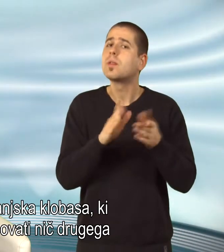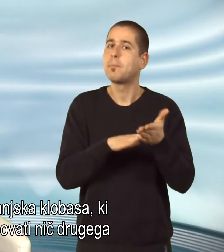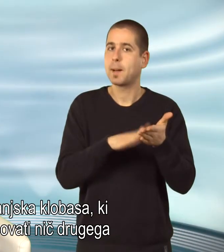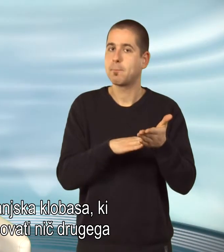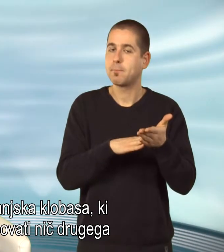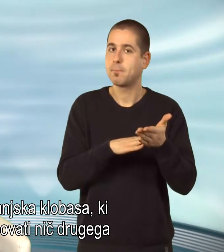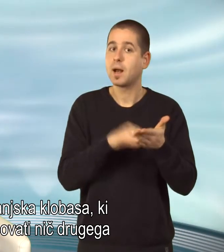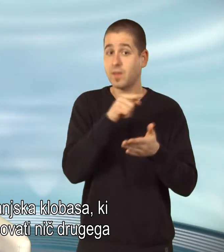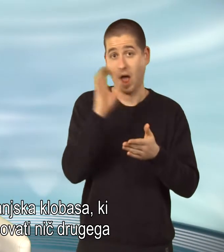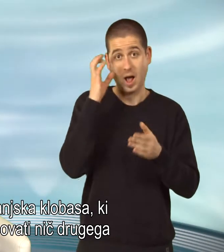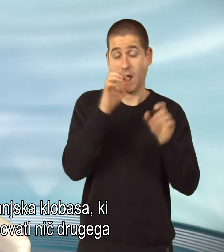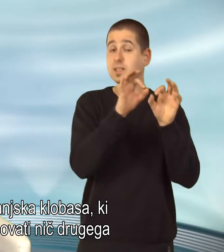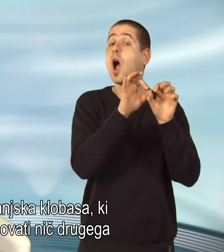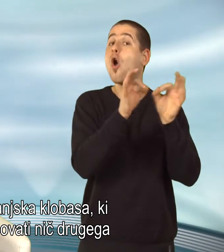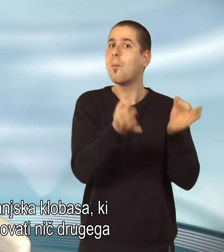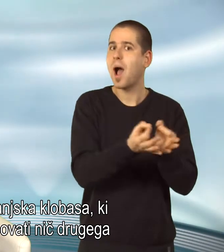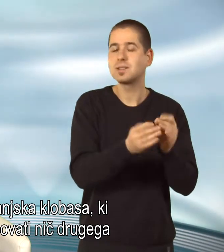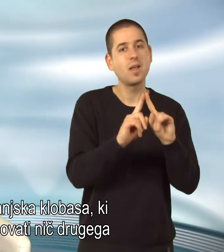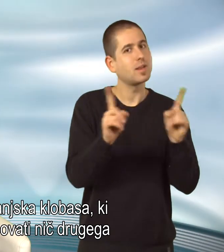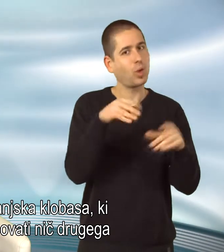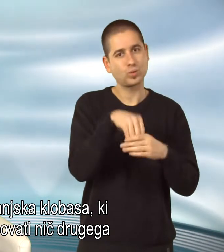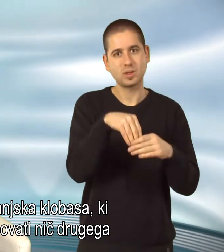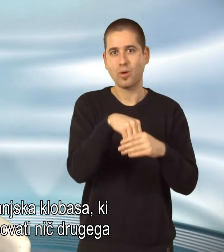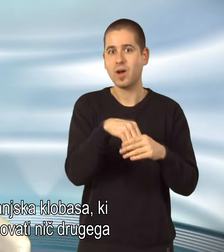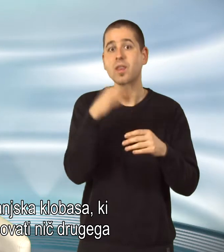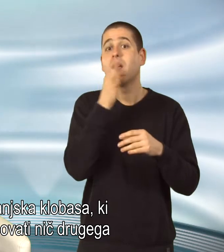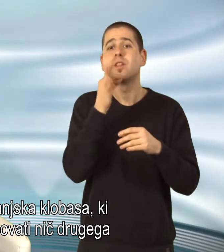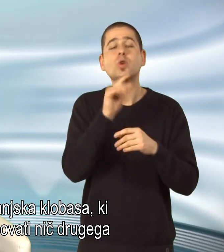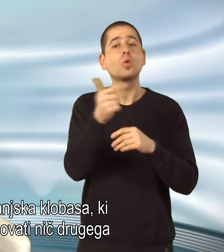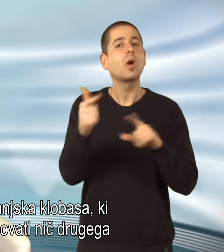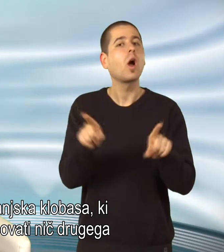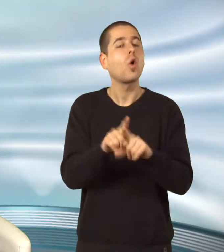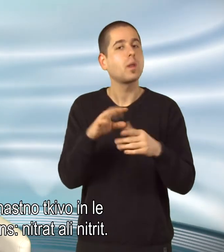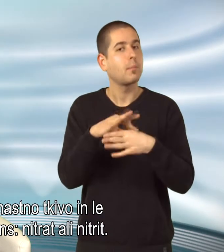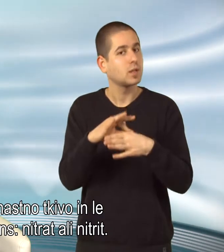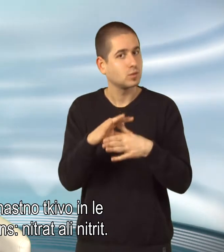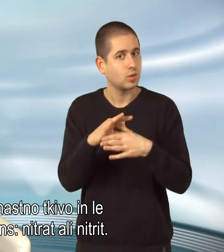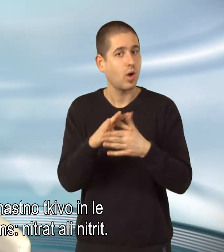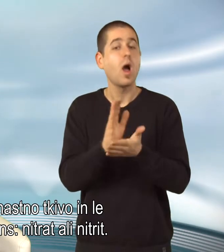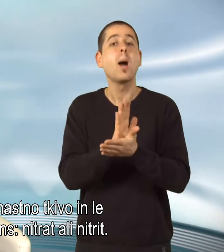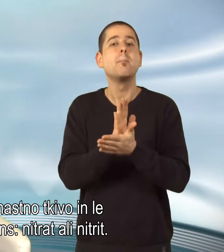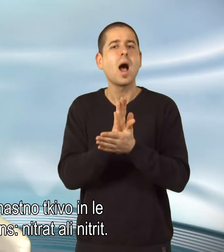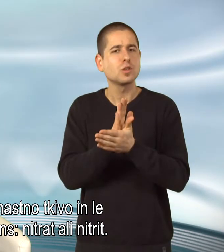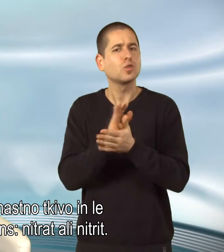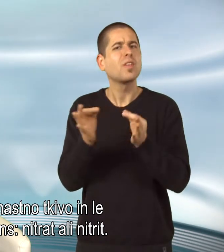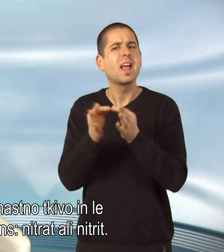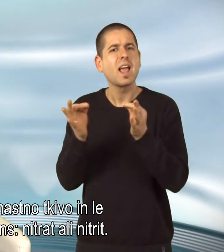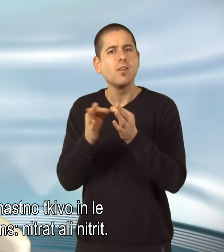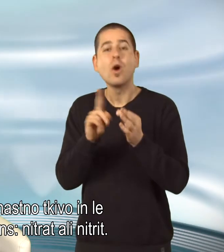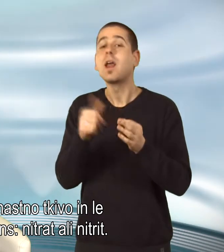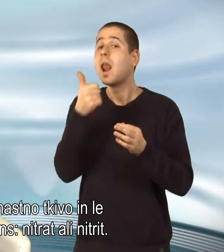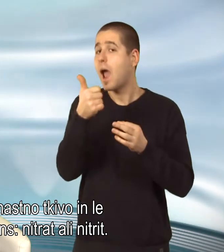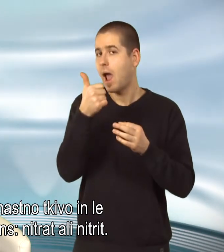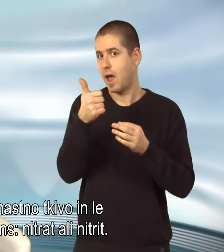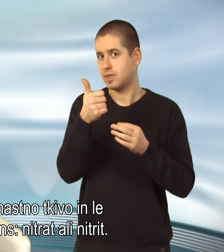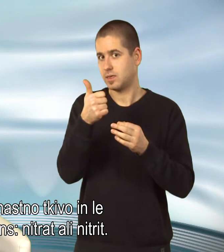Kot primer je ta kranjska klobasa, ne sme vsebovati nič drugega kot meso, mastno tkivo in le